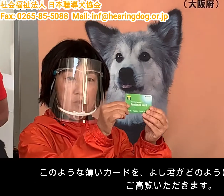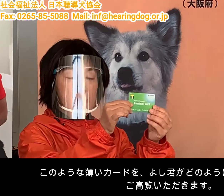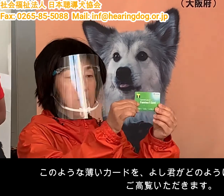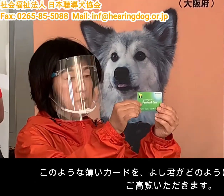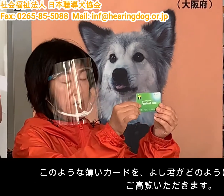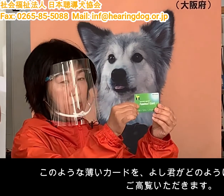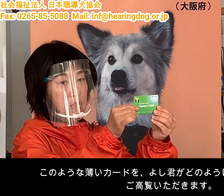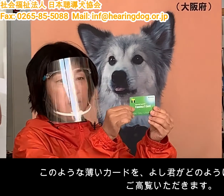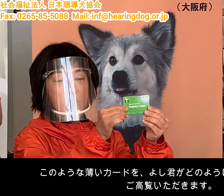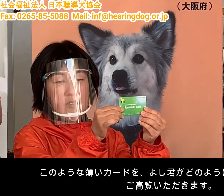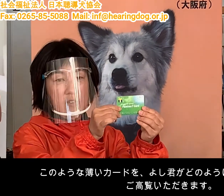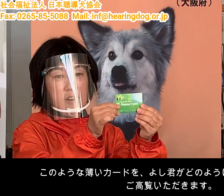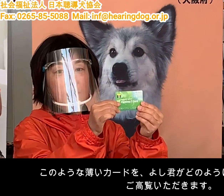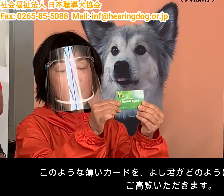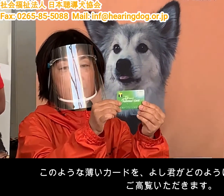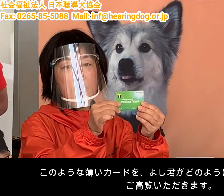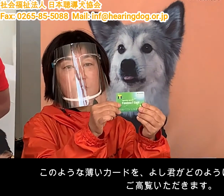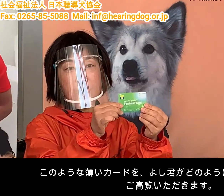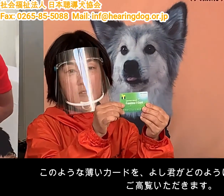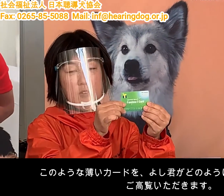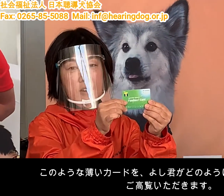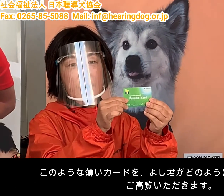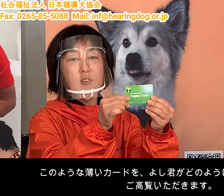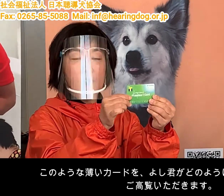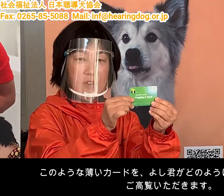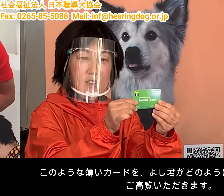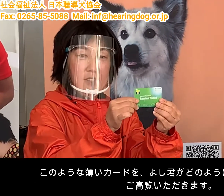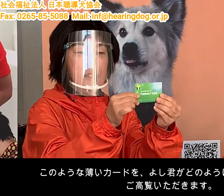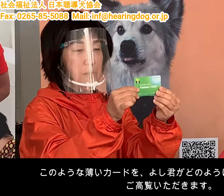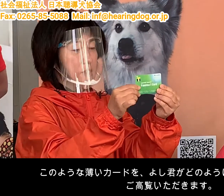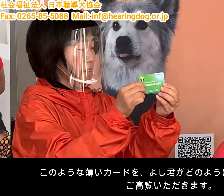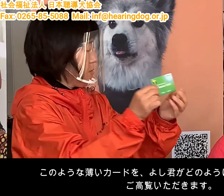ような薄いカード、よし君がどのように拾ってくれるかご覧いただきます。